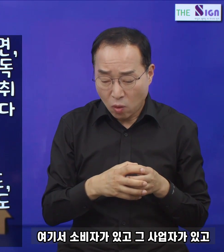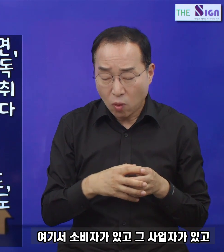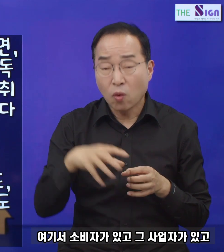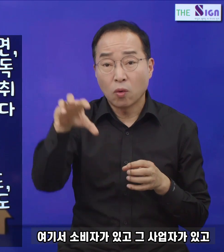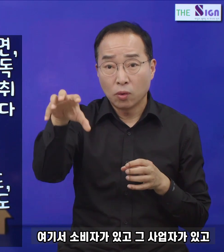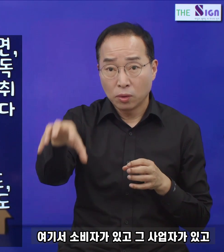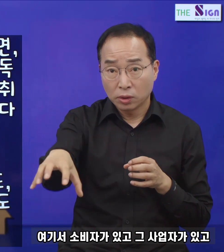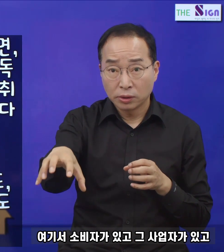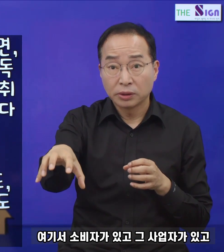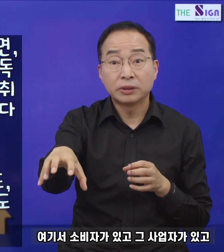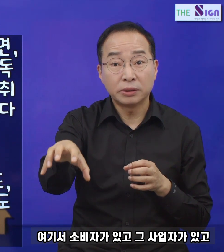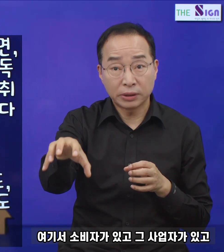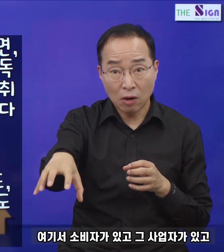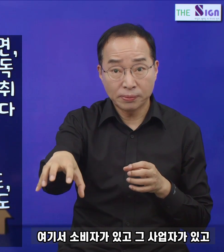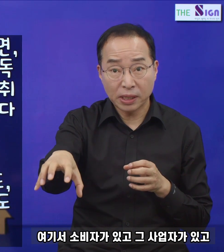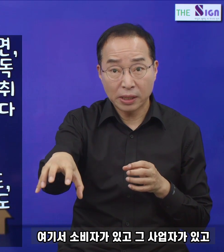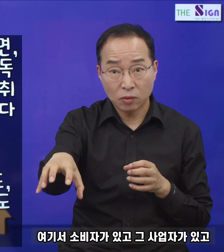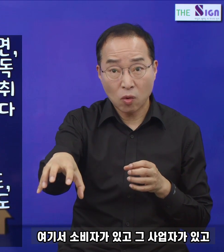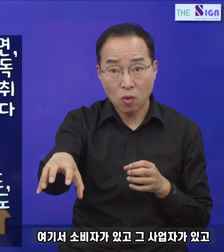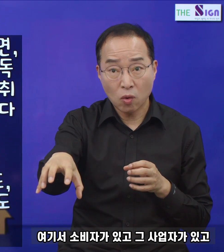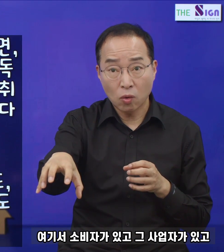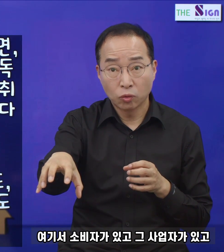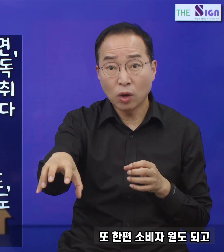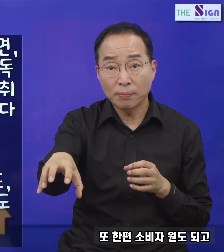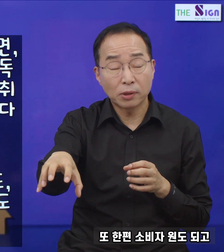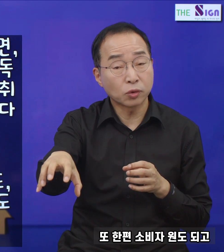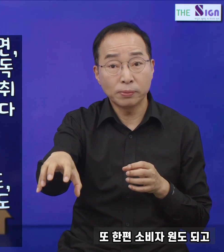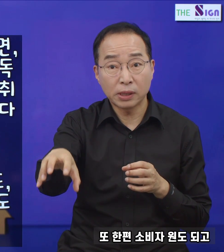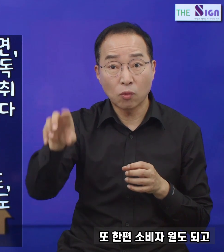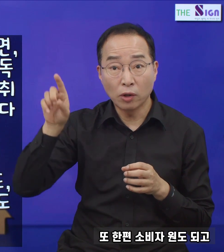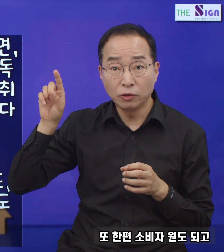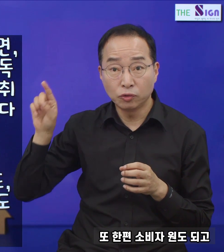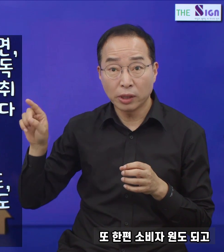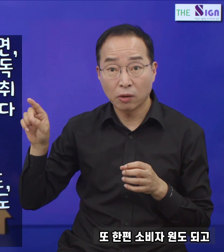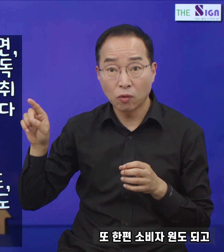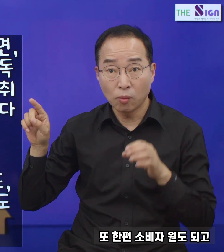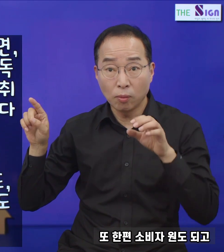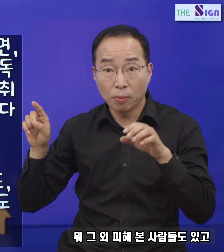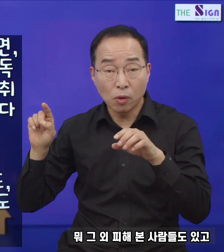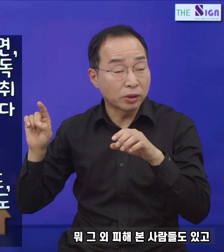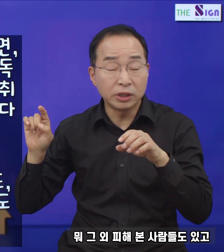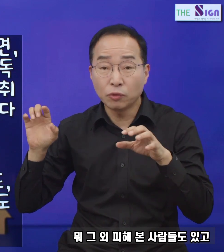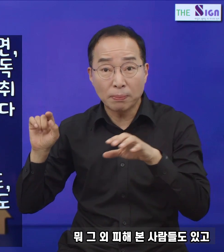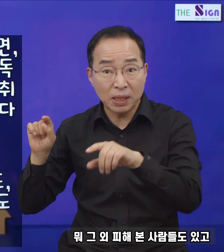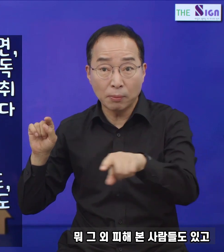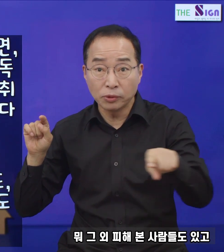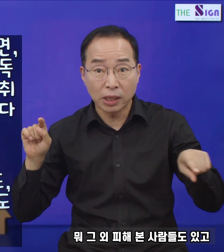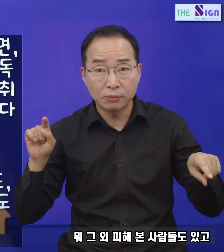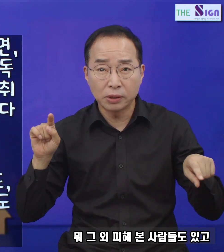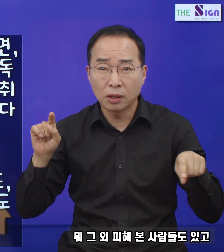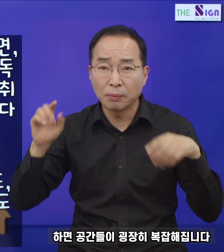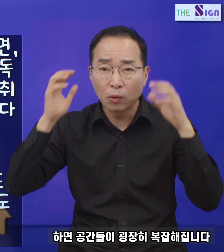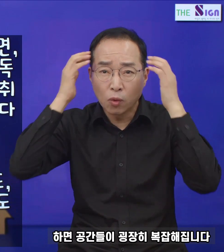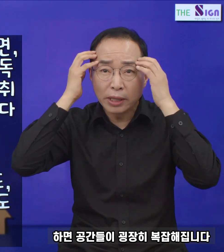있고 그 사업자가 있고 또 한편은 소비자 원두대 있고 뭐 그 외 피해 본 사람들이 가면 공간들이